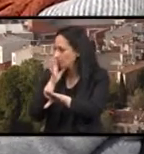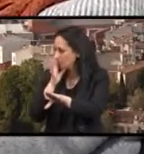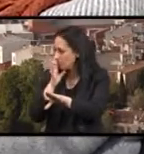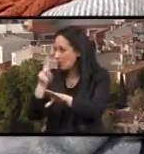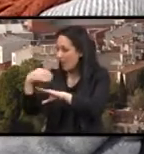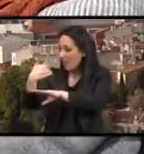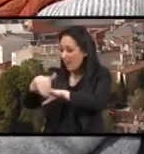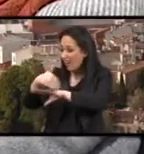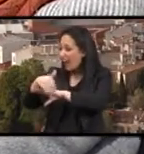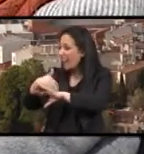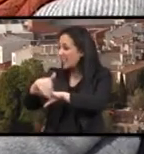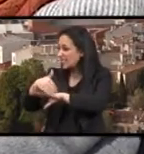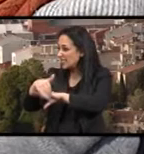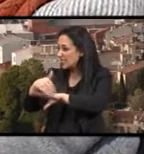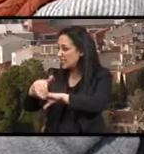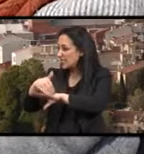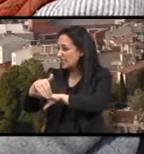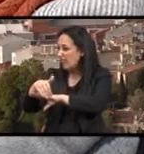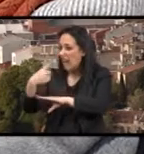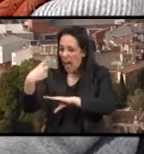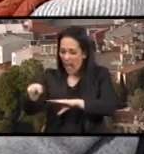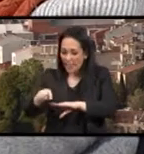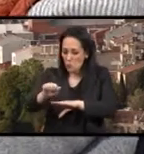molt amb forats,